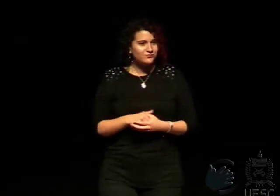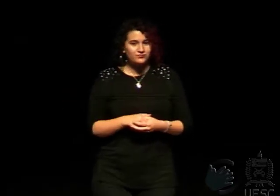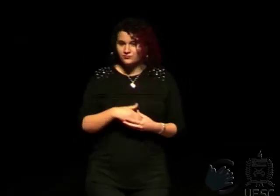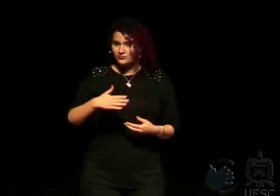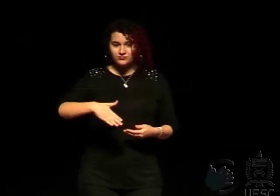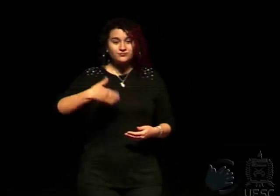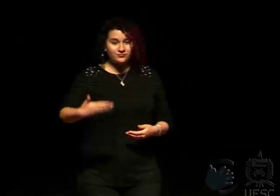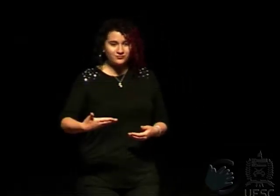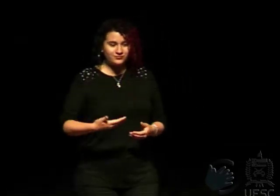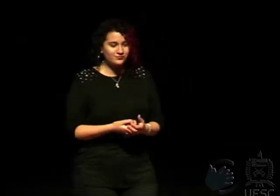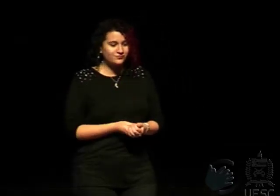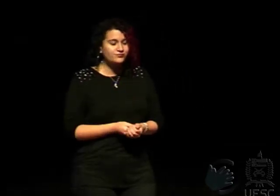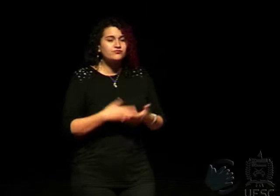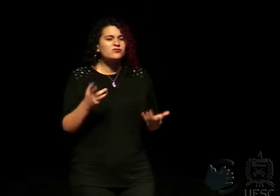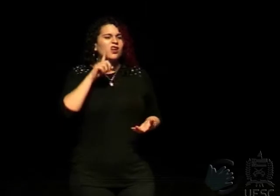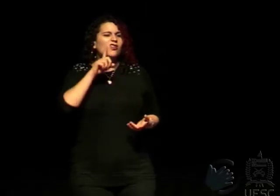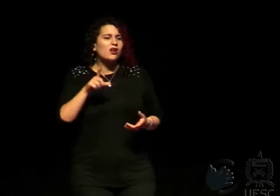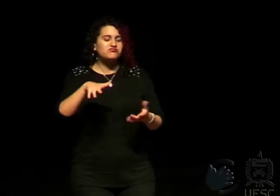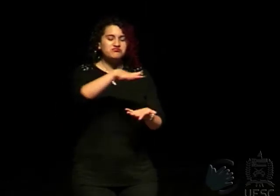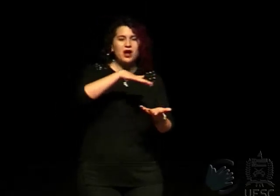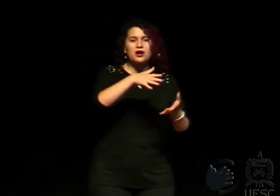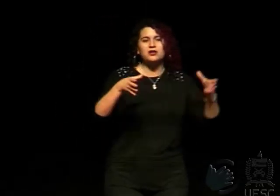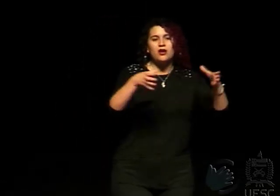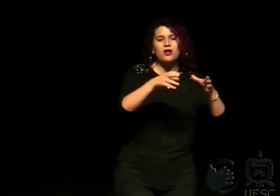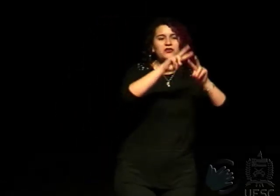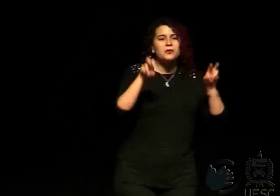que tenemos en nuestro país, Chile, respecto de ello.